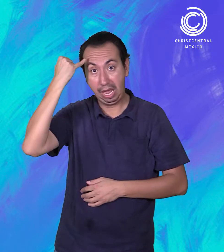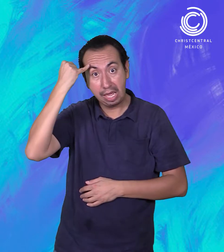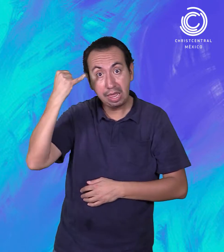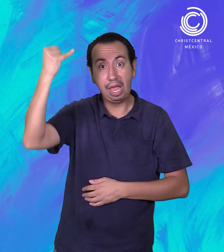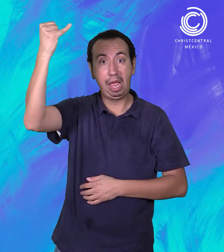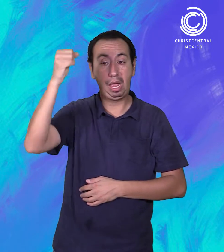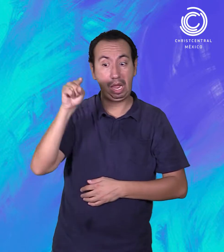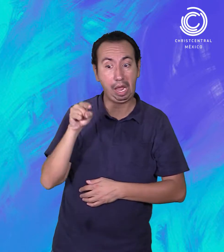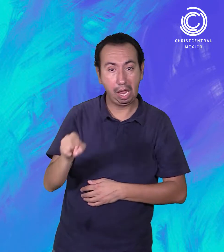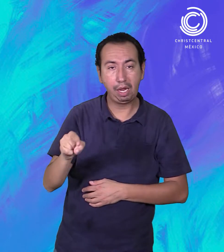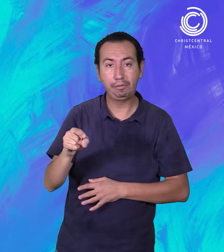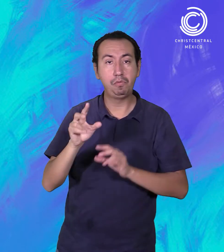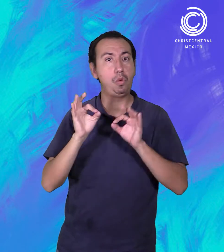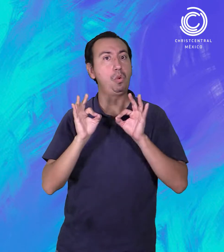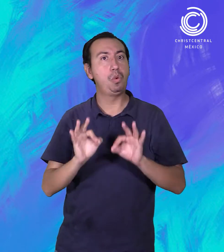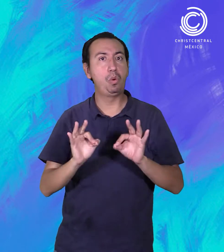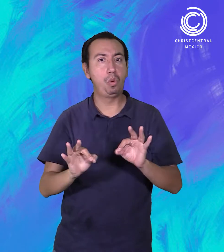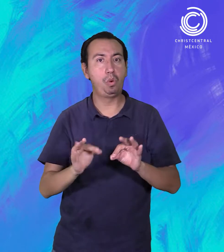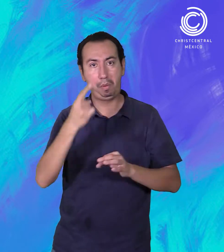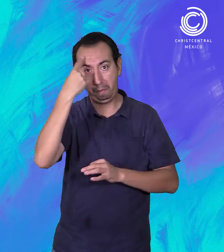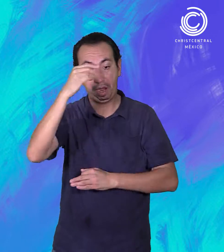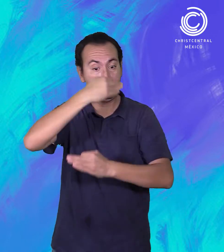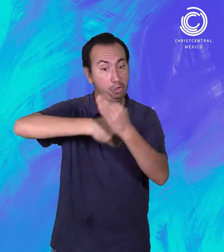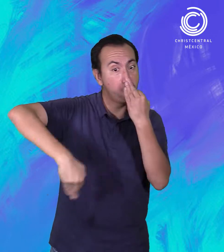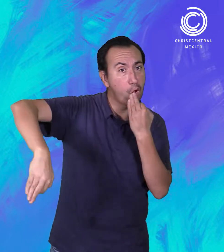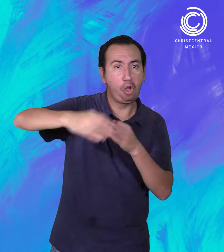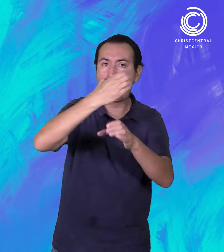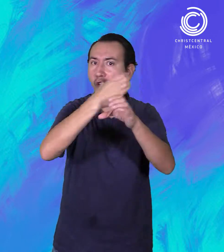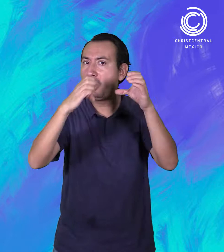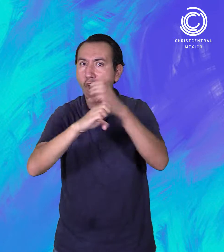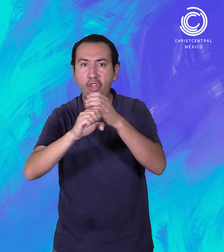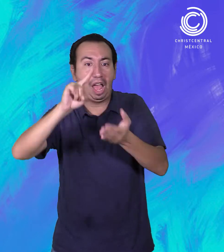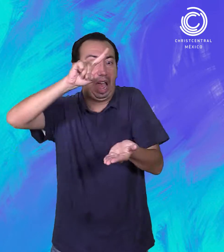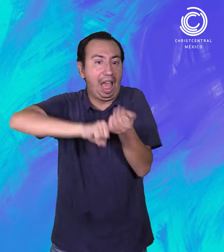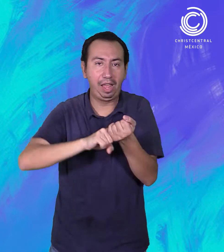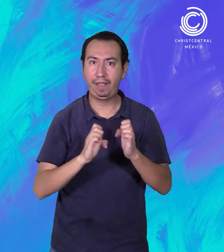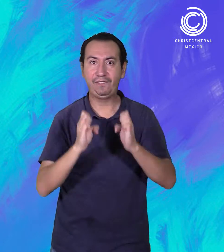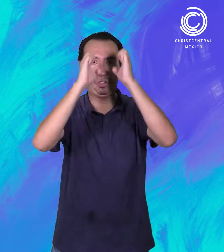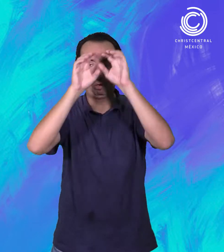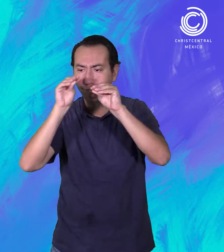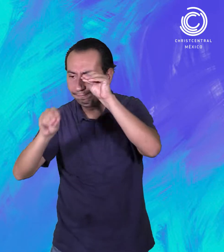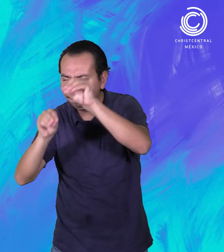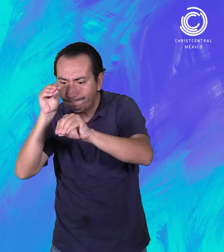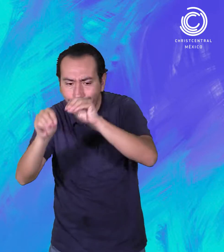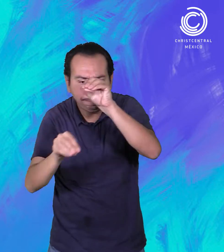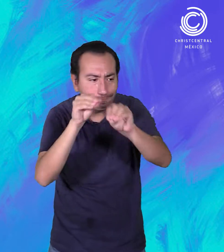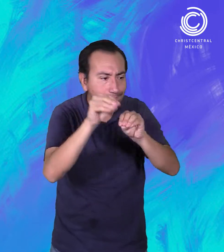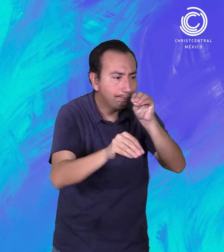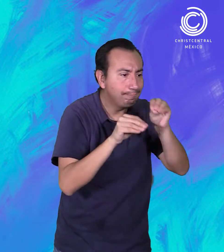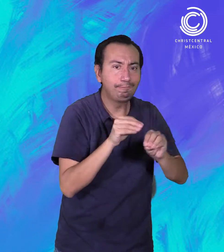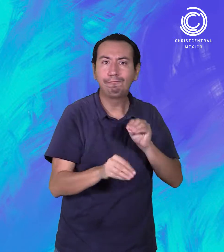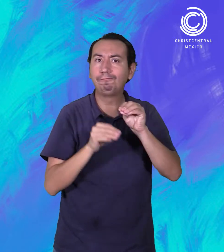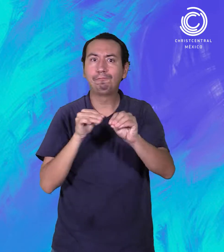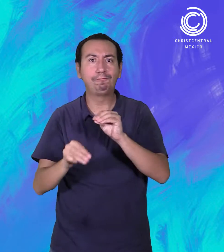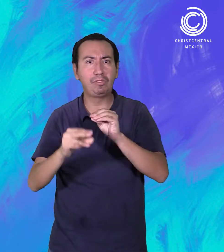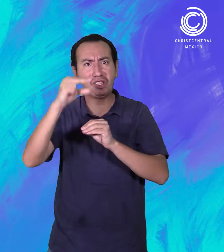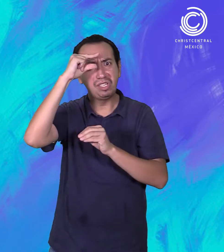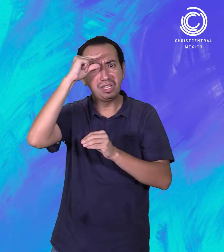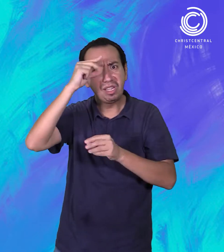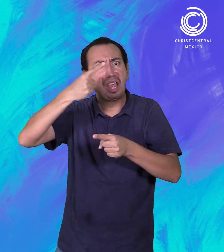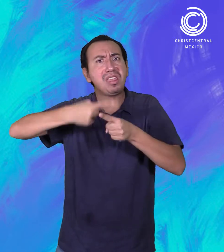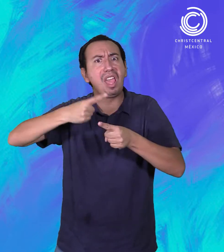inventar, esa capacidad de creatividad para todos los ornamentos y las piezas que se necesitaban para el